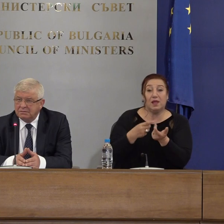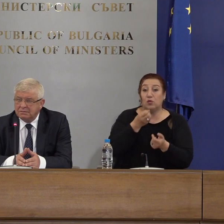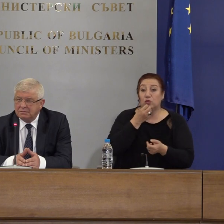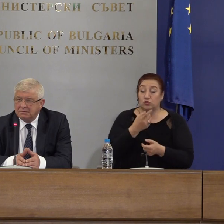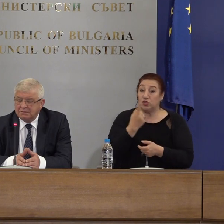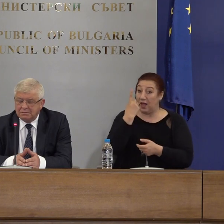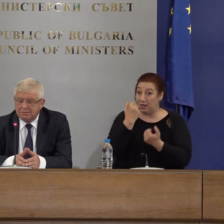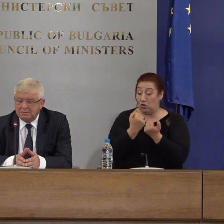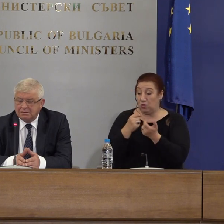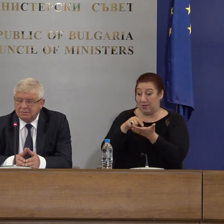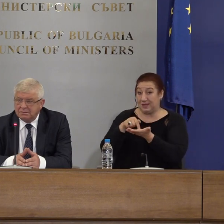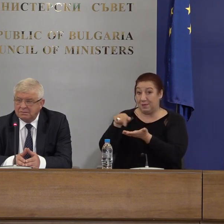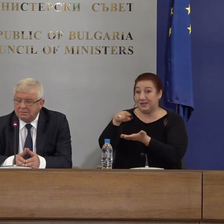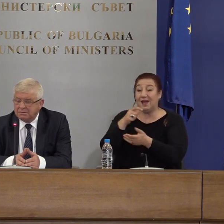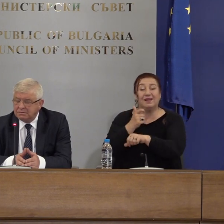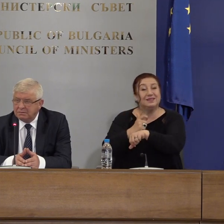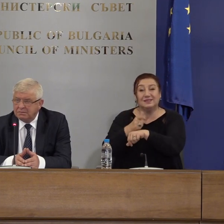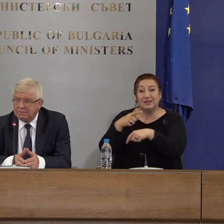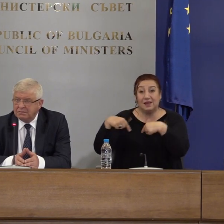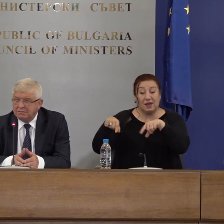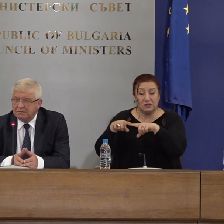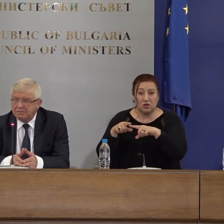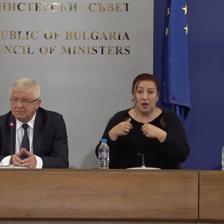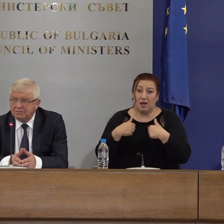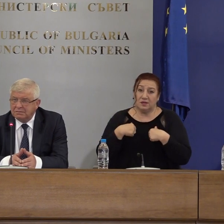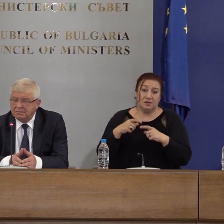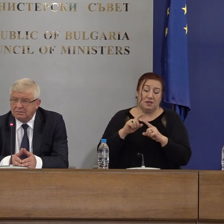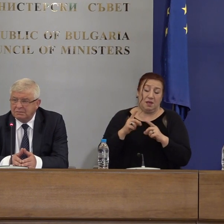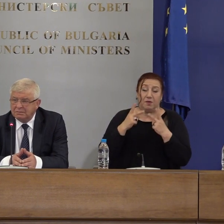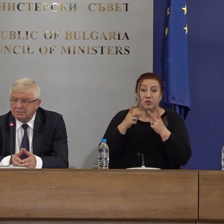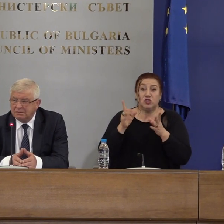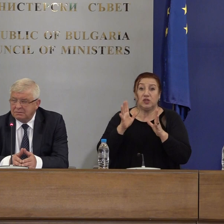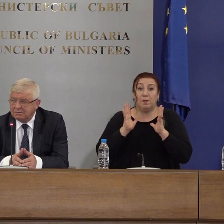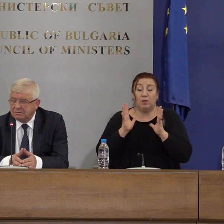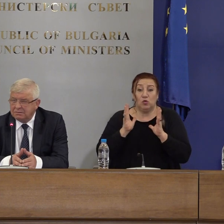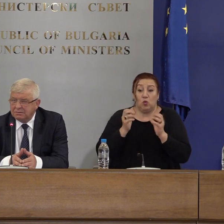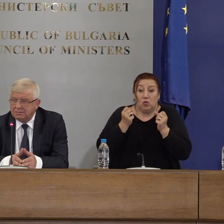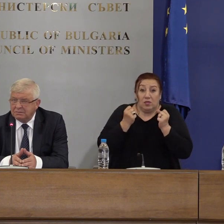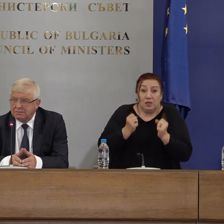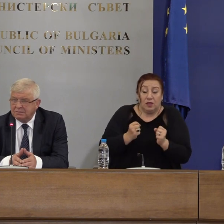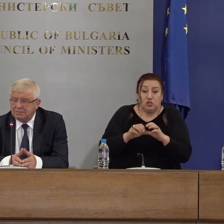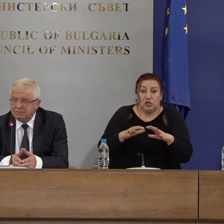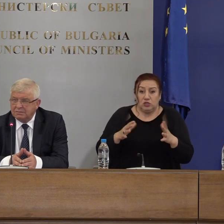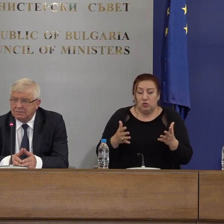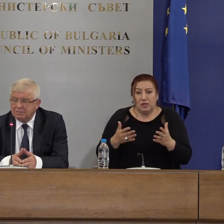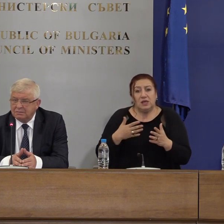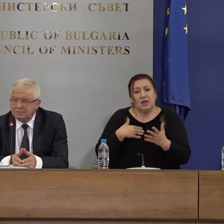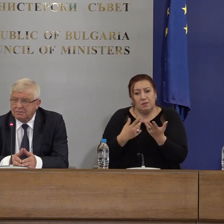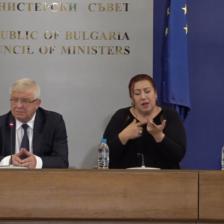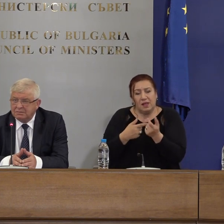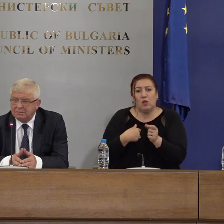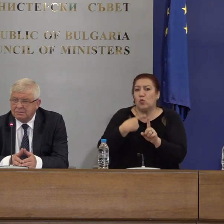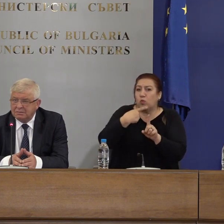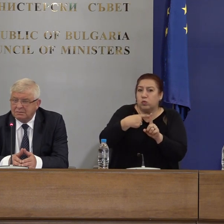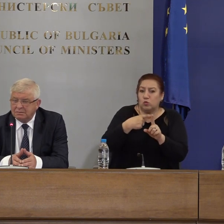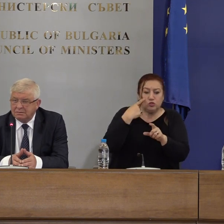е Стара Загора. Аз нямам впечатление, че там е толкова драматична ситуацията, но тук имаме само няколко положителни и в